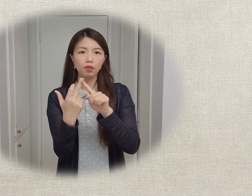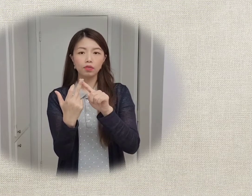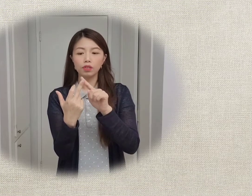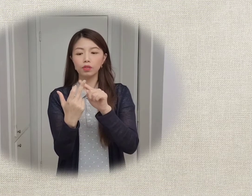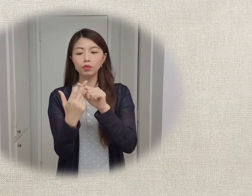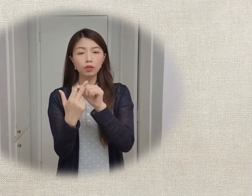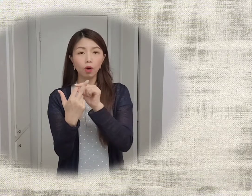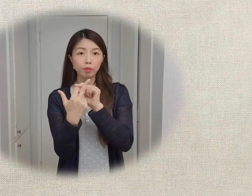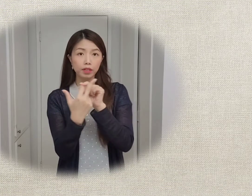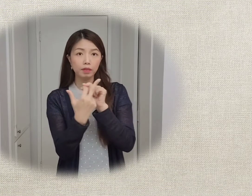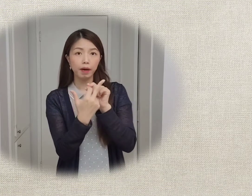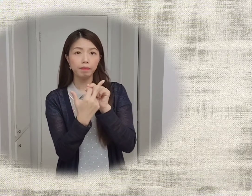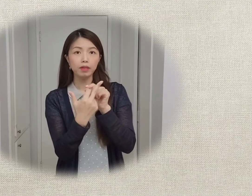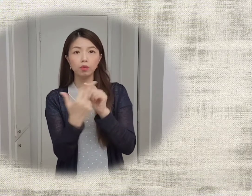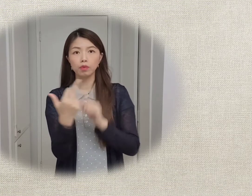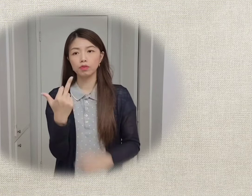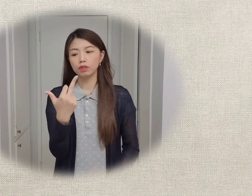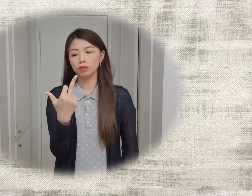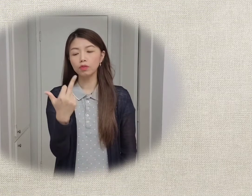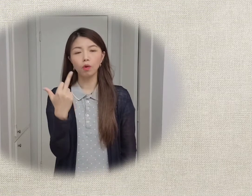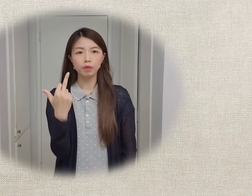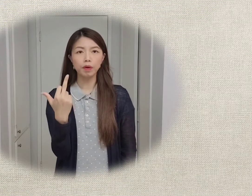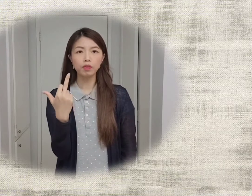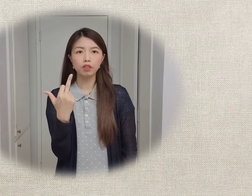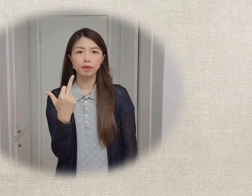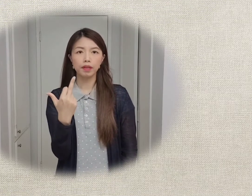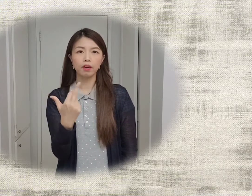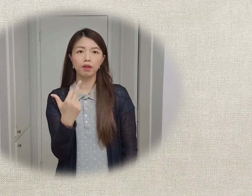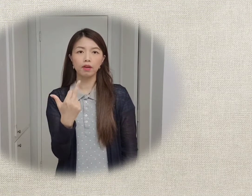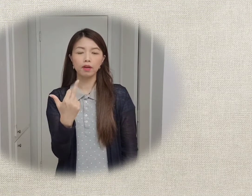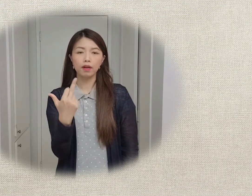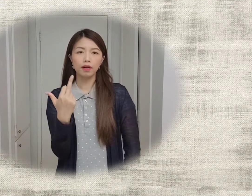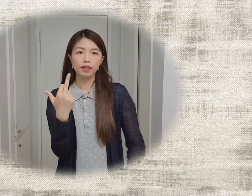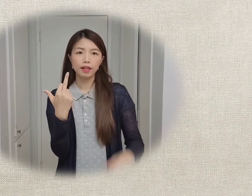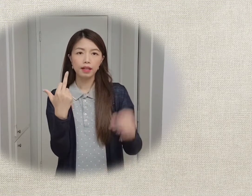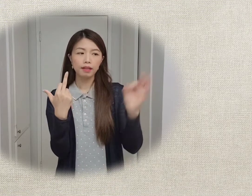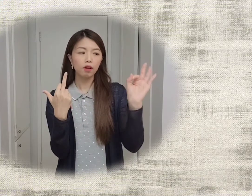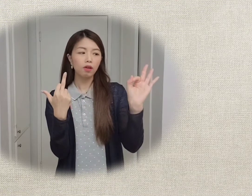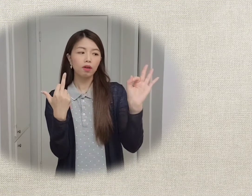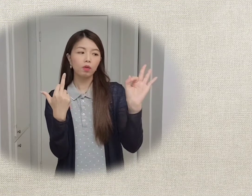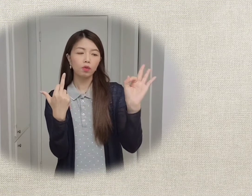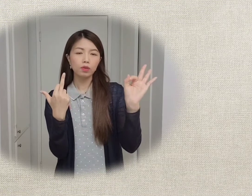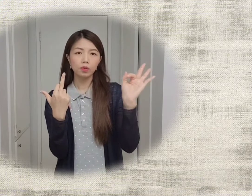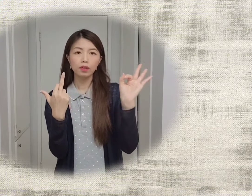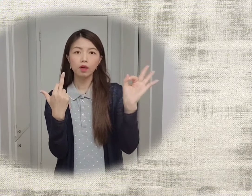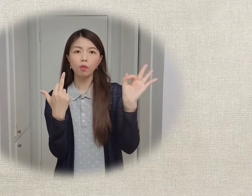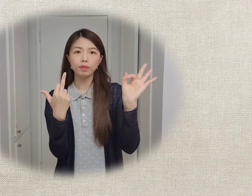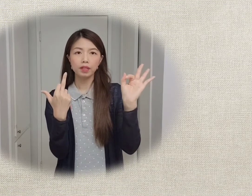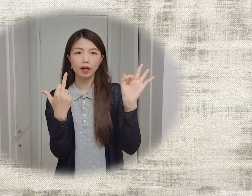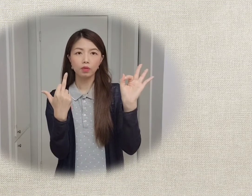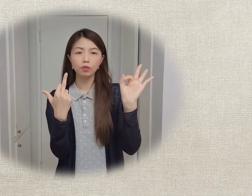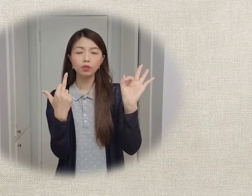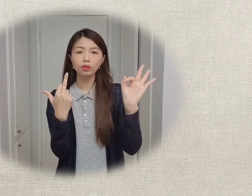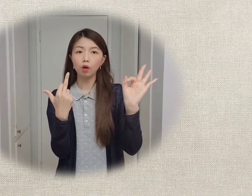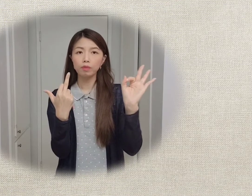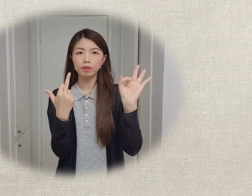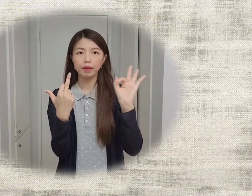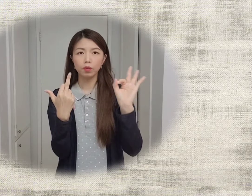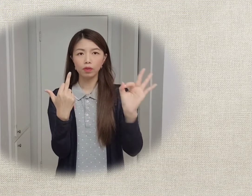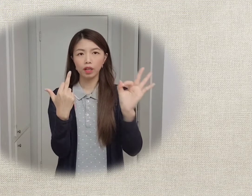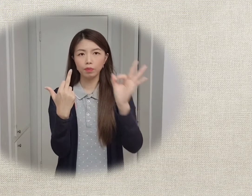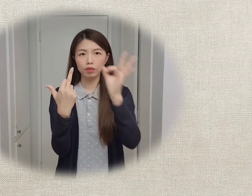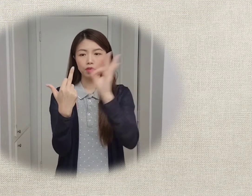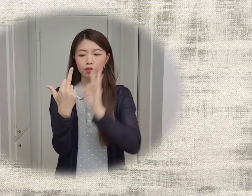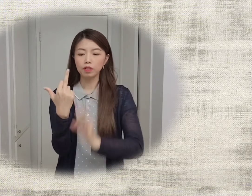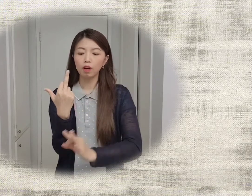중지는 세워주시고 검지는 반만 접어주시고 엄지 펴주시면 돼요. 이 산에서 오른손은 엄지하고